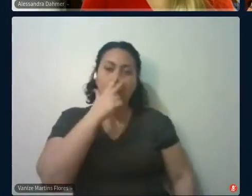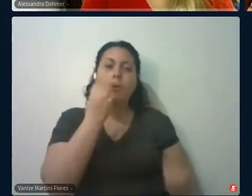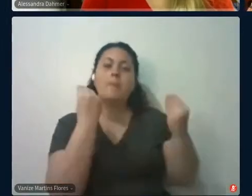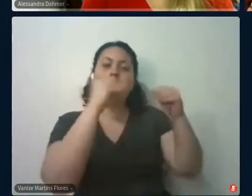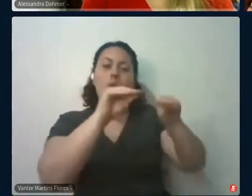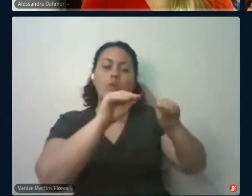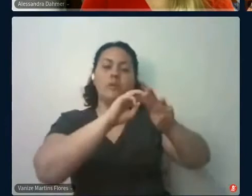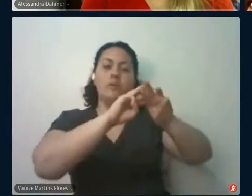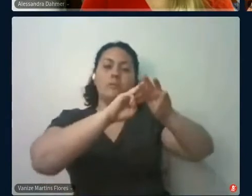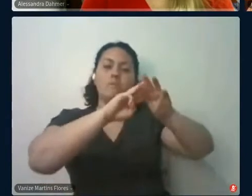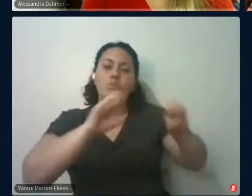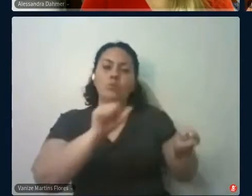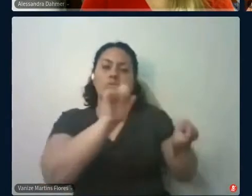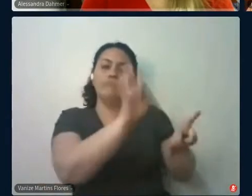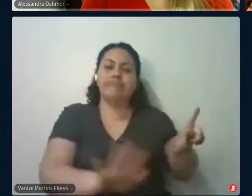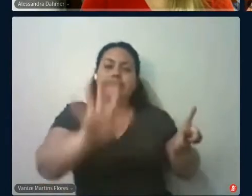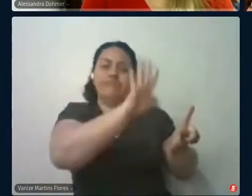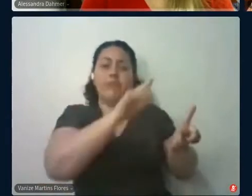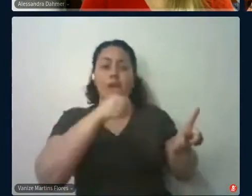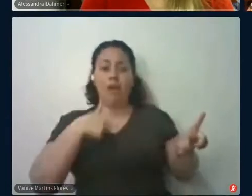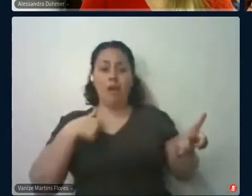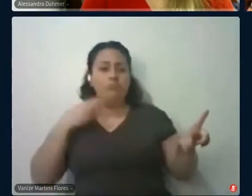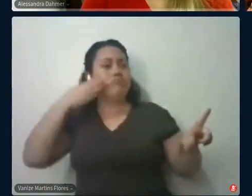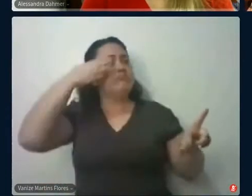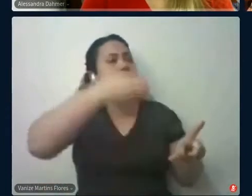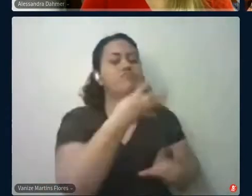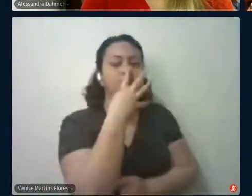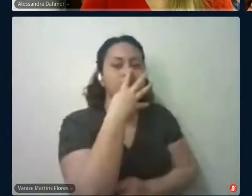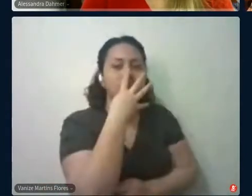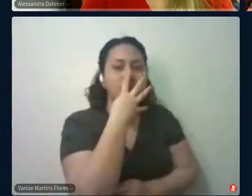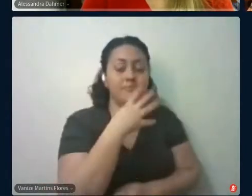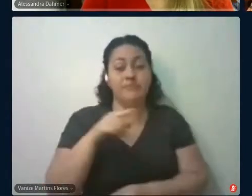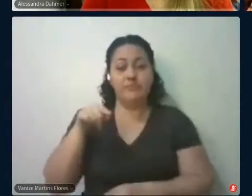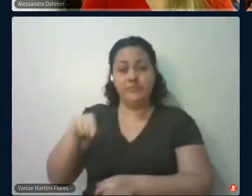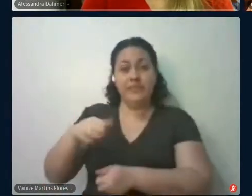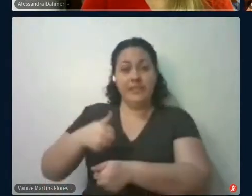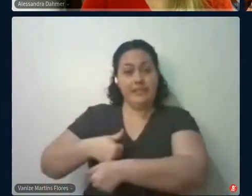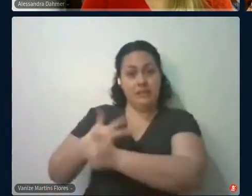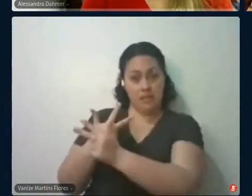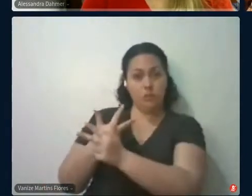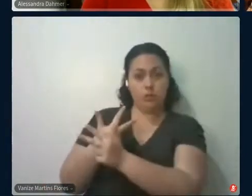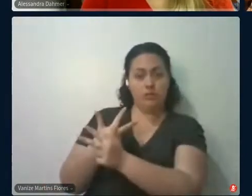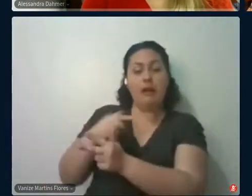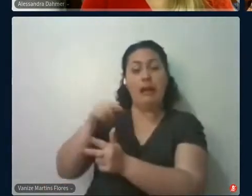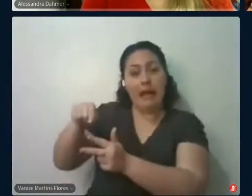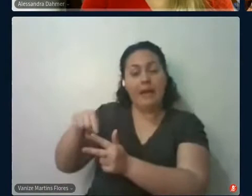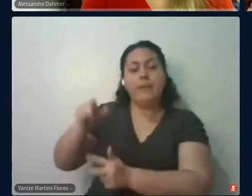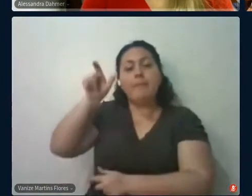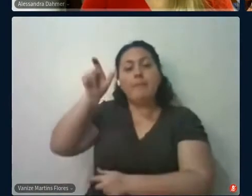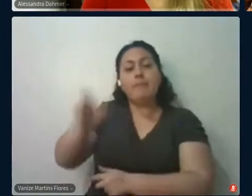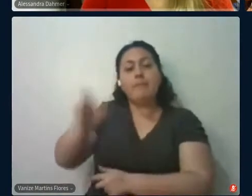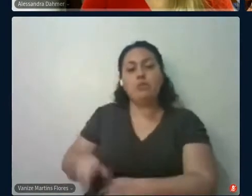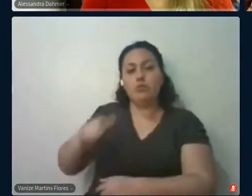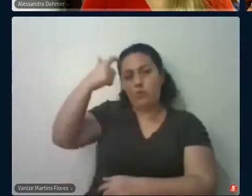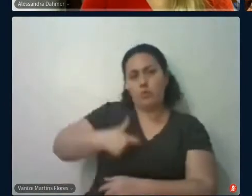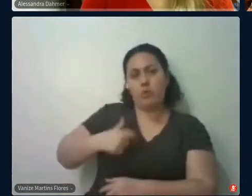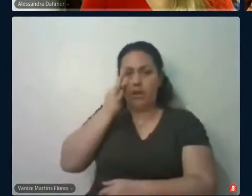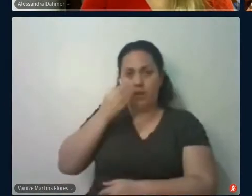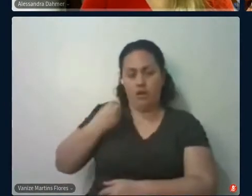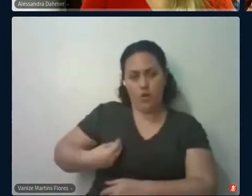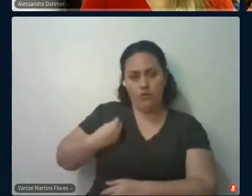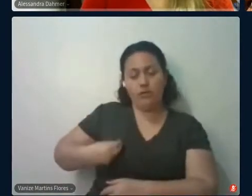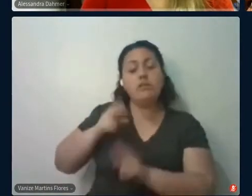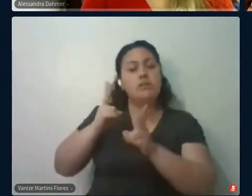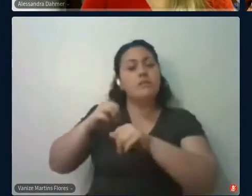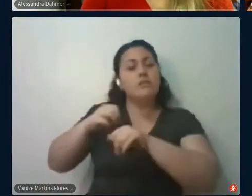É importante frisar que mesmo as atividades síncronas, por exemplo, os professores estão sendo recomendados a usar o Meet nas suas aulas, e essas